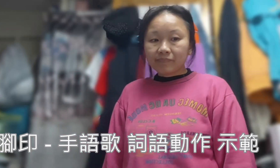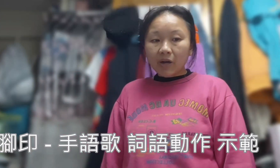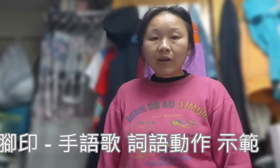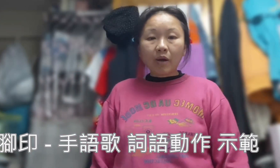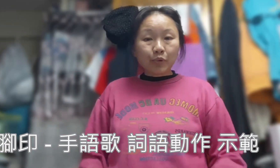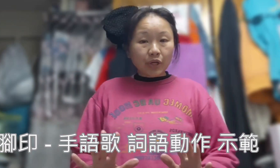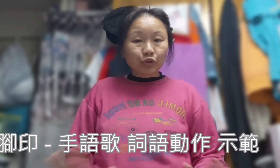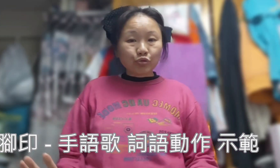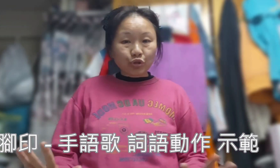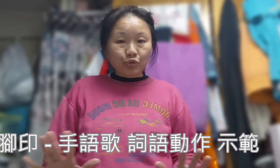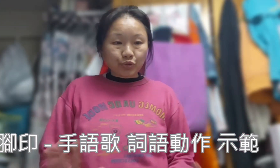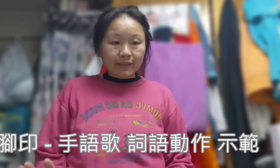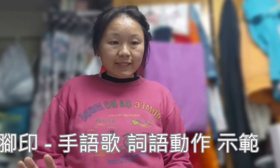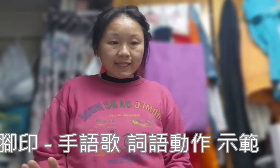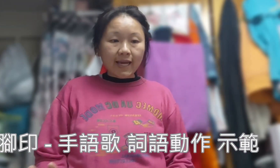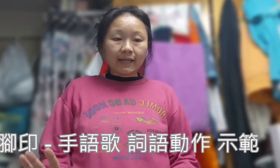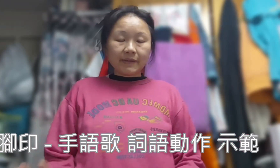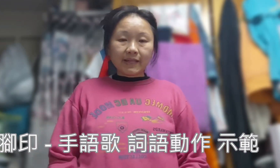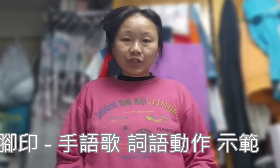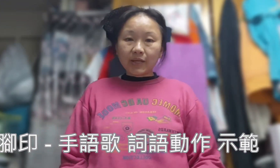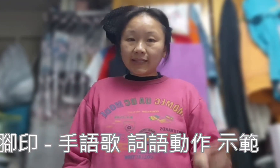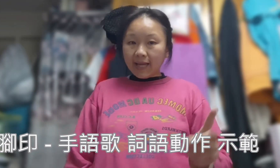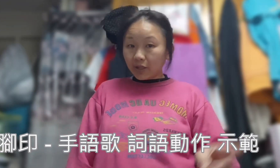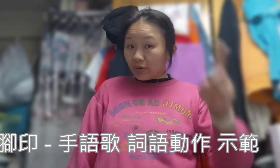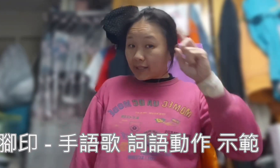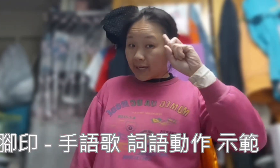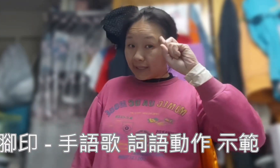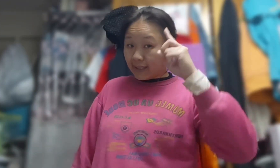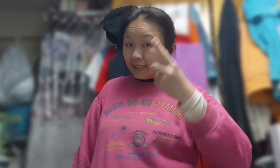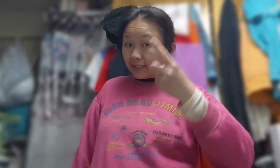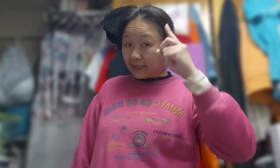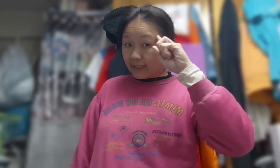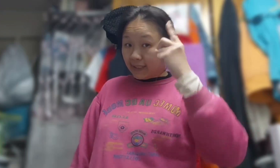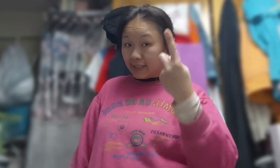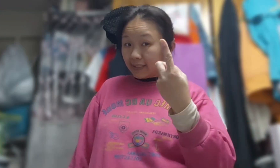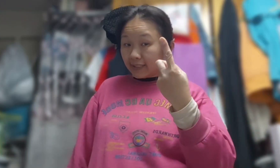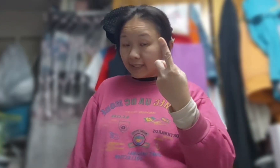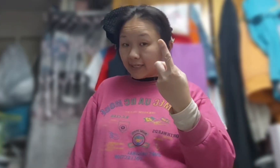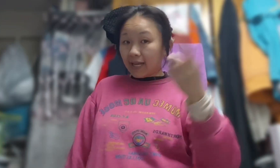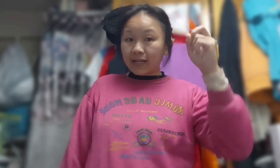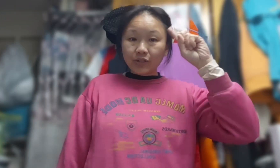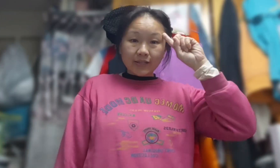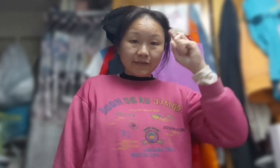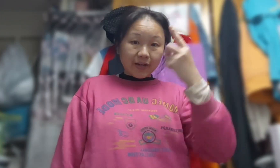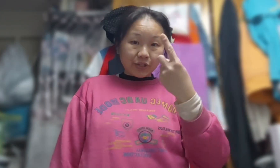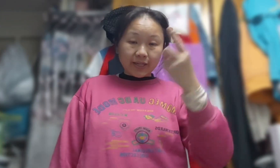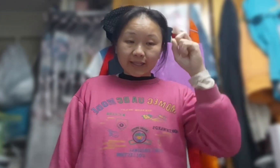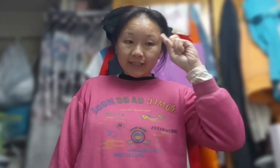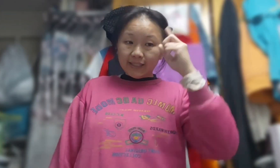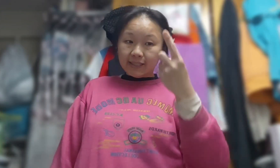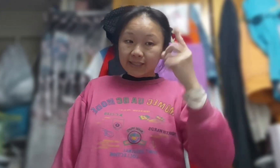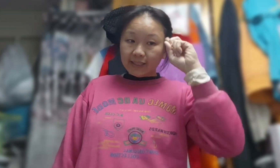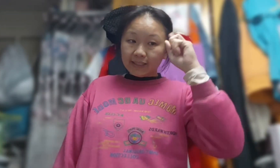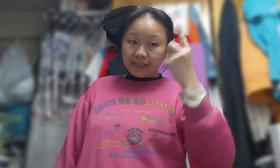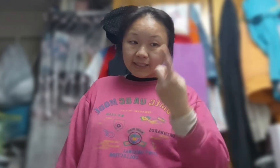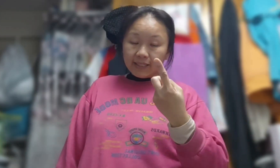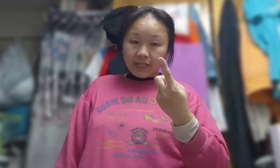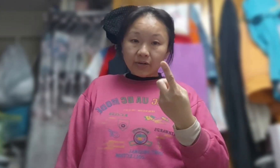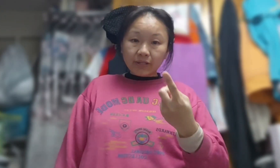好啦，我每一個動作會做一次嘅，咁你睇住啦。第一個咧就係天天，係啦，將隻手反出嚟嘅天天。好，跟住